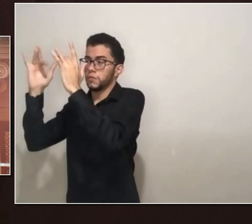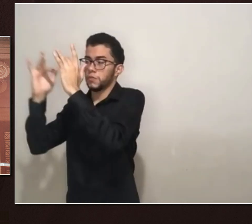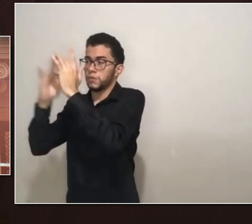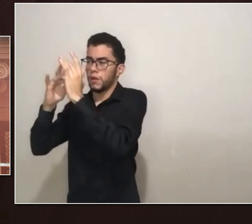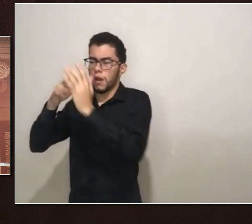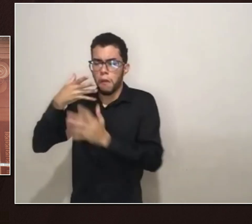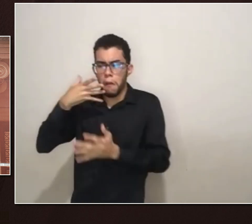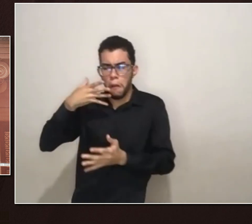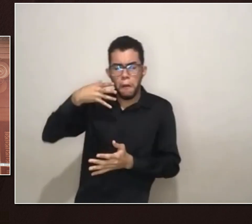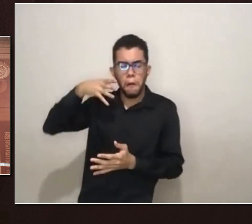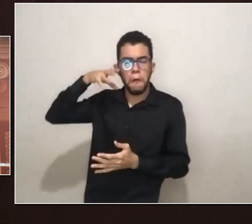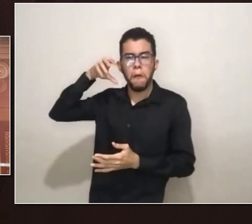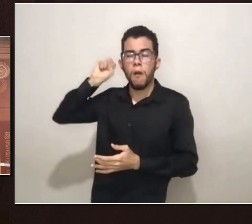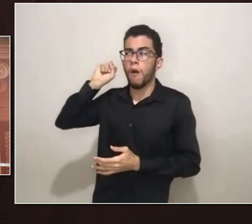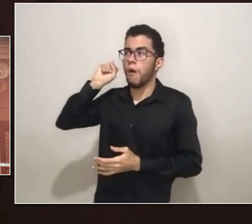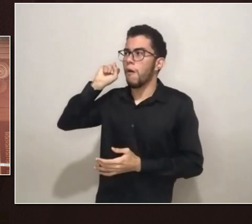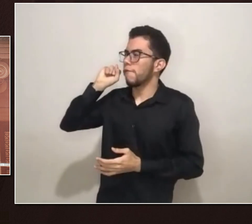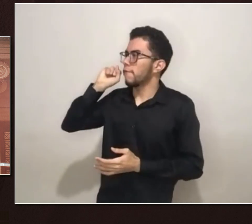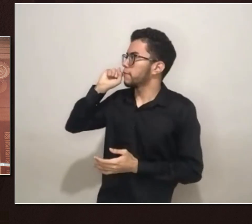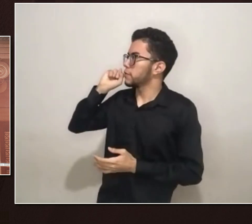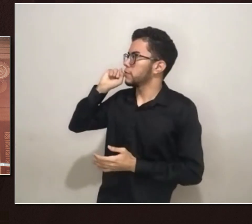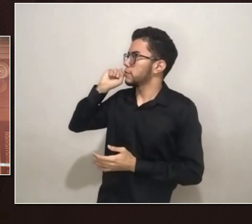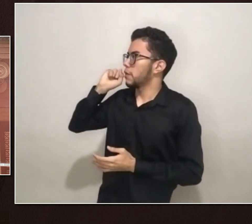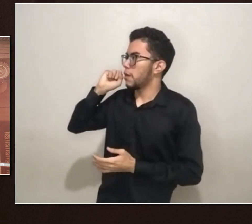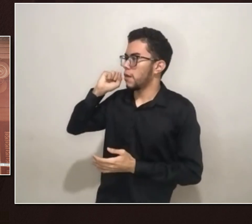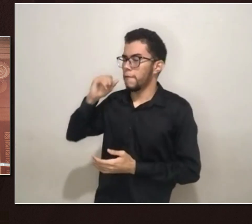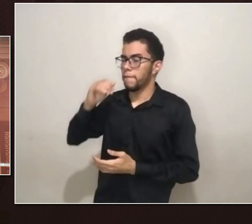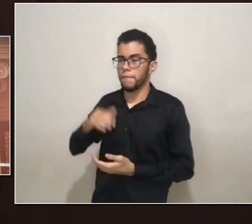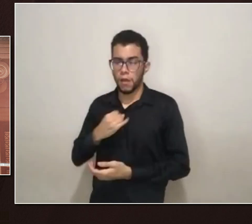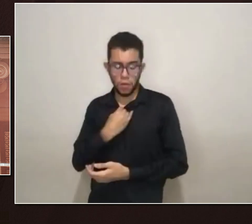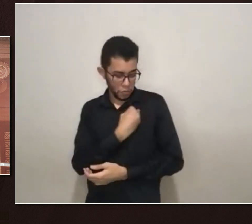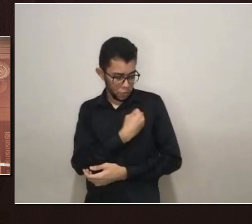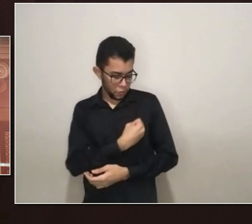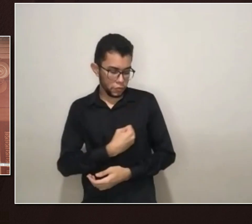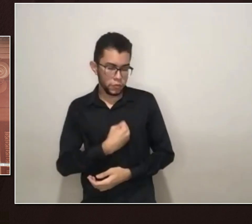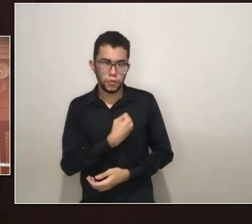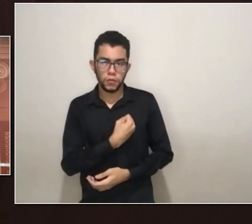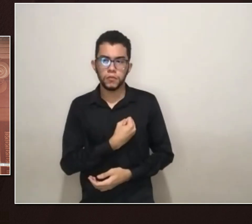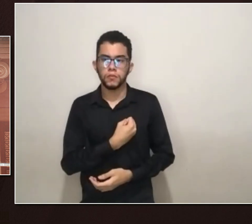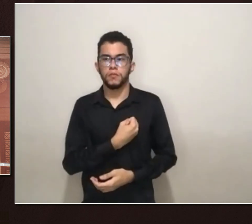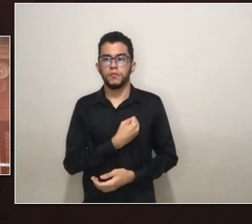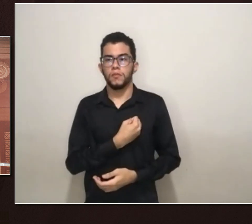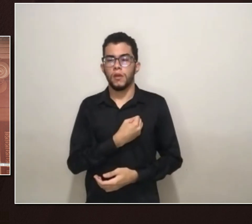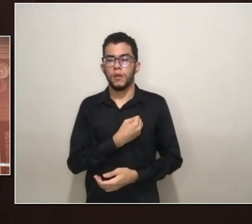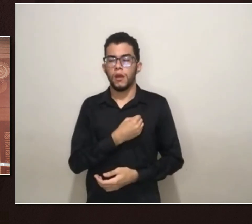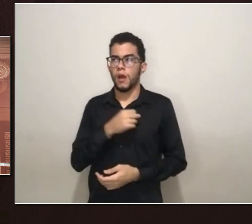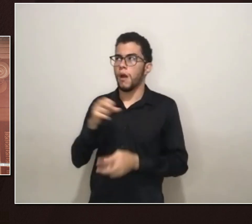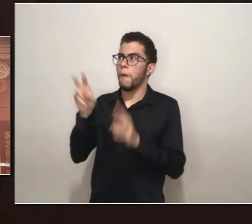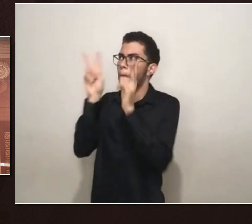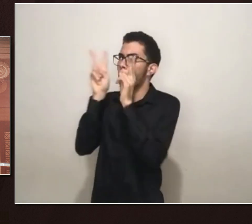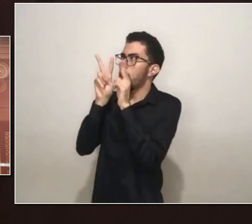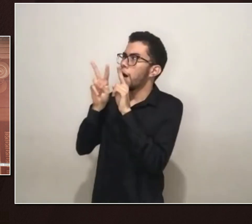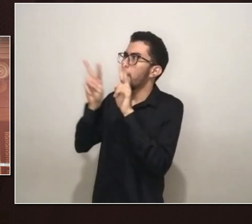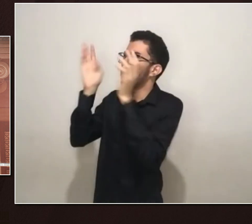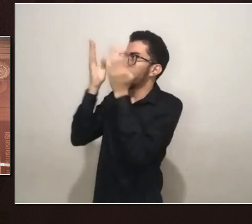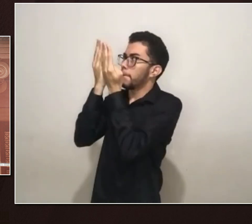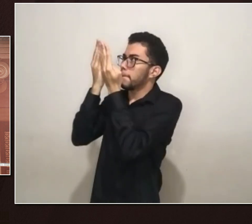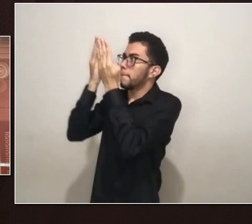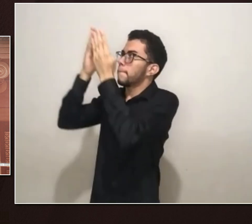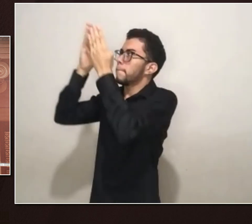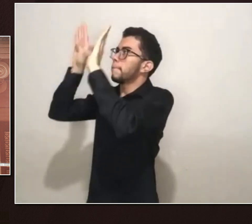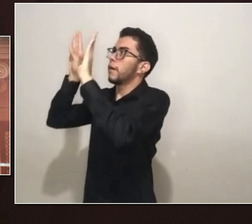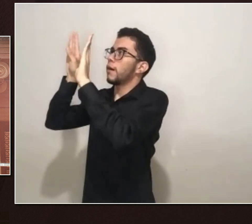trombeta. Quer dizer, João, ele foi levado para ver a visão porque ele se achou no